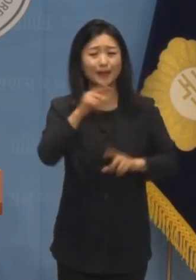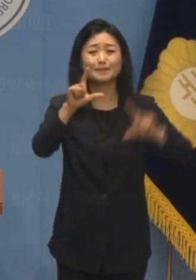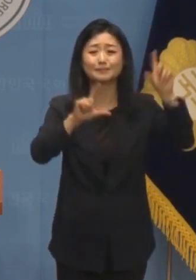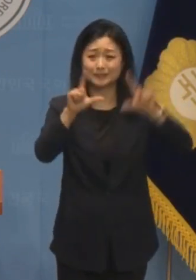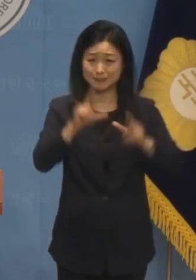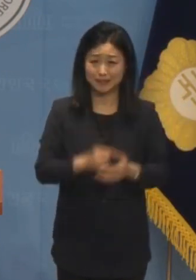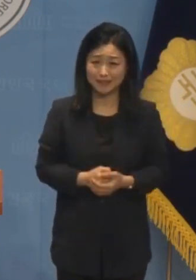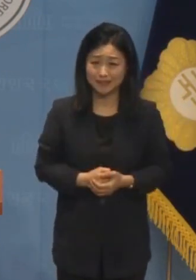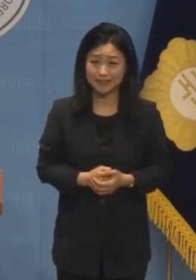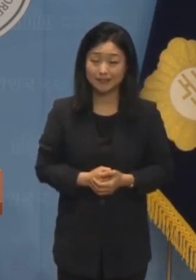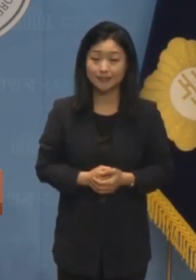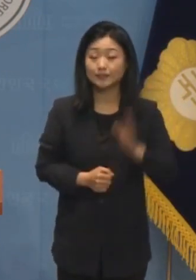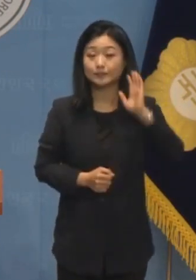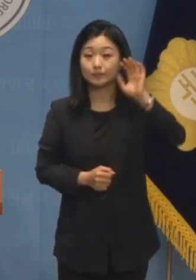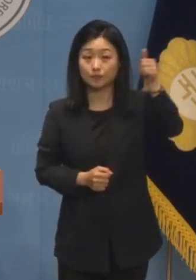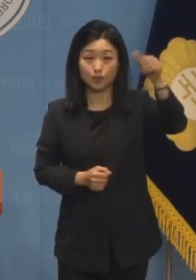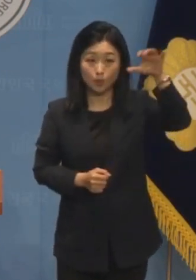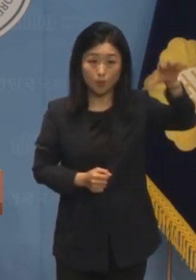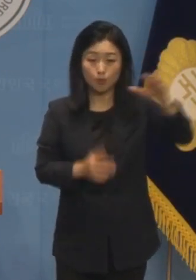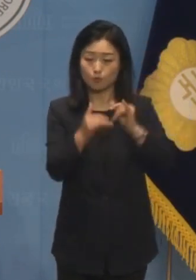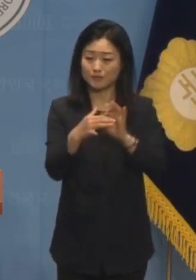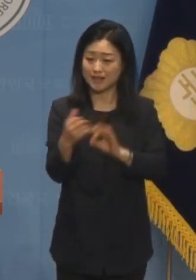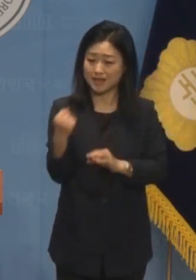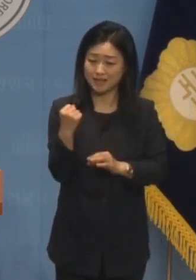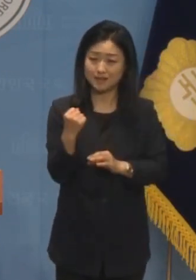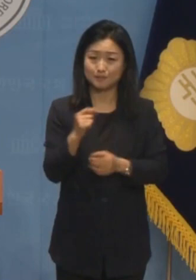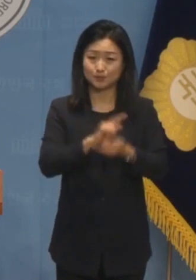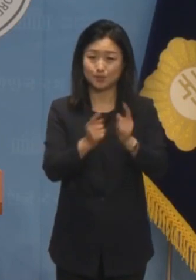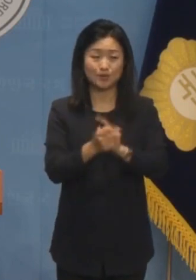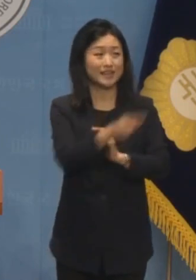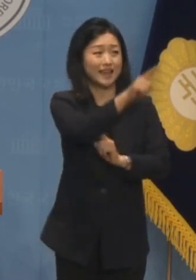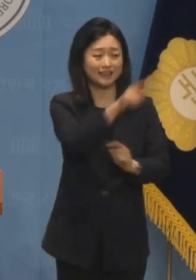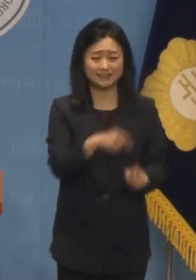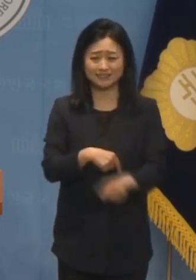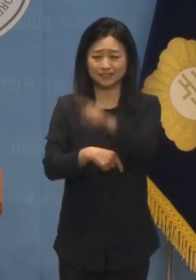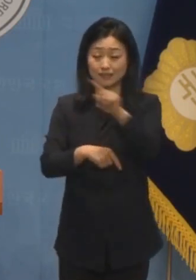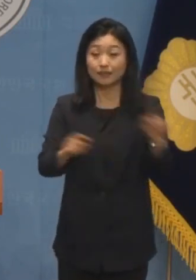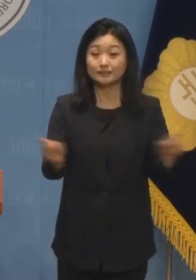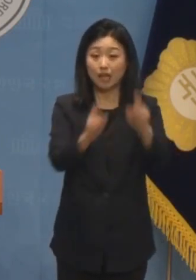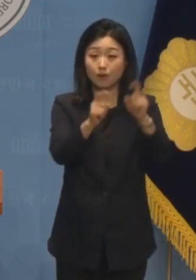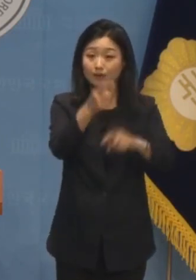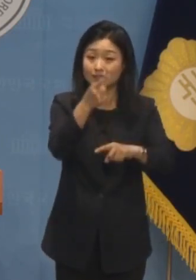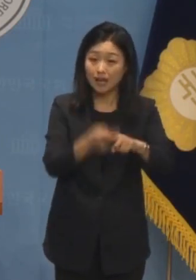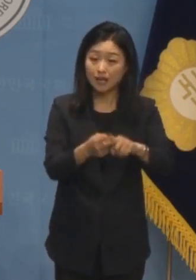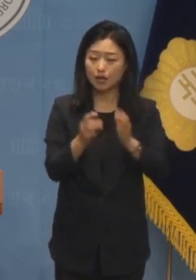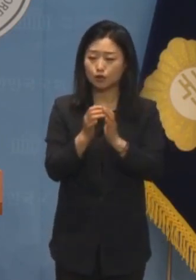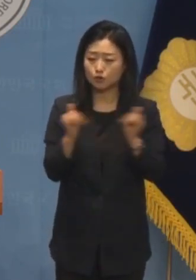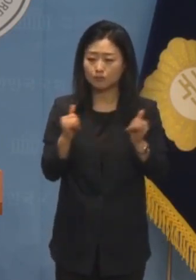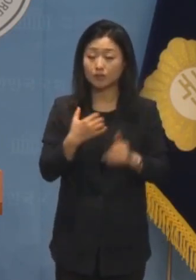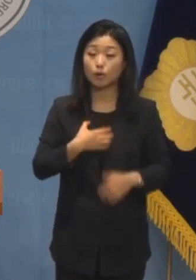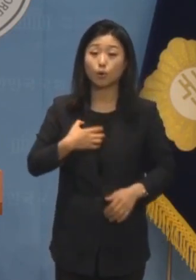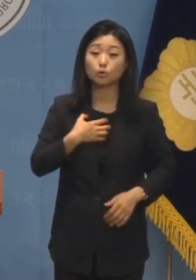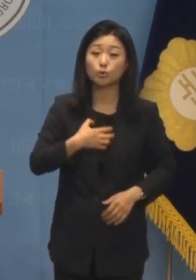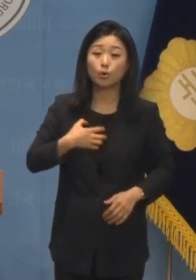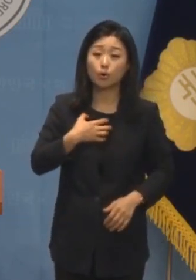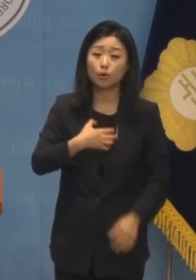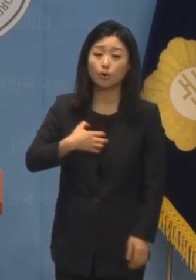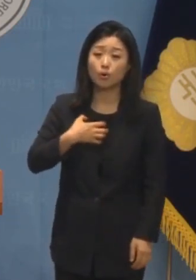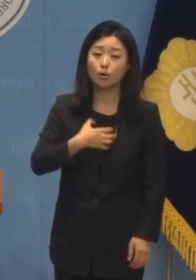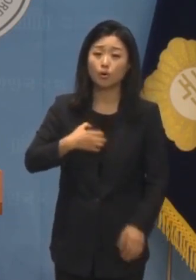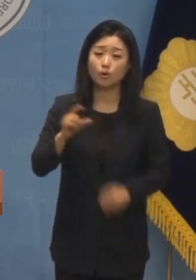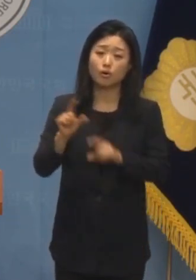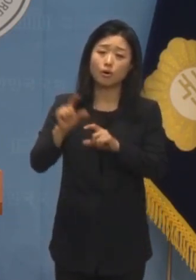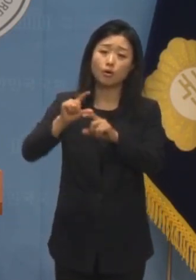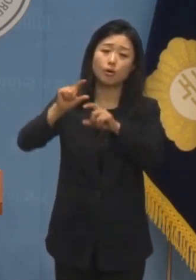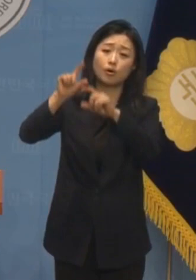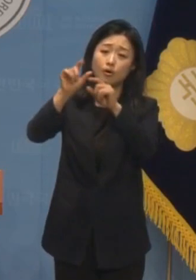없습니다 용산과 국민의 힘이 서로 타시오 공방을 펼치는 동안 국민의 고통과 시름은 날로